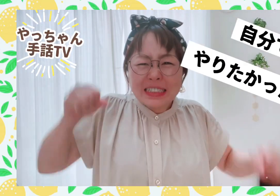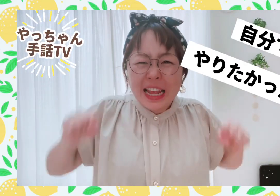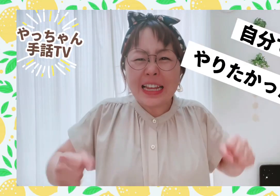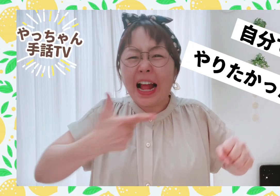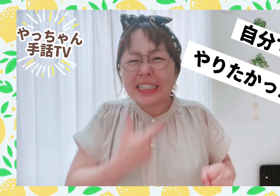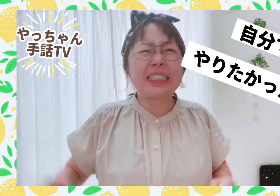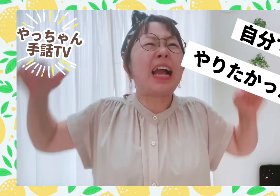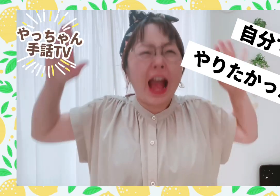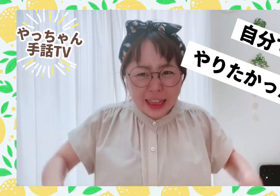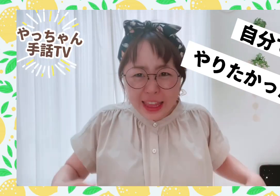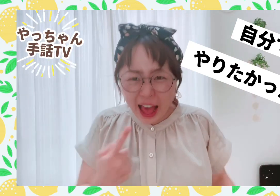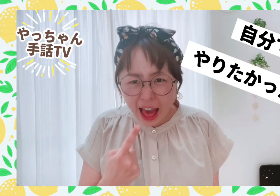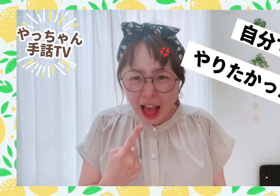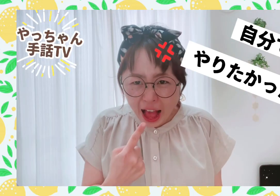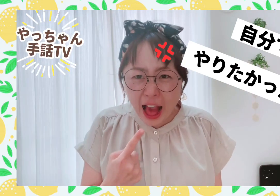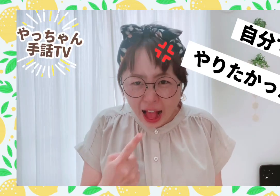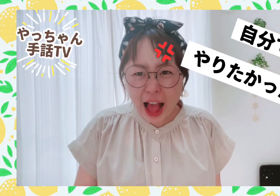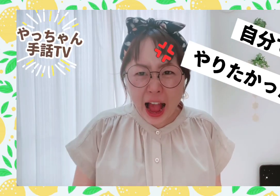自分でやりたかった、